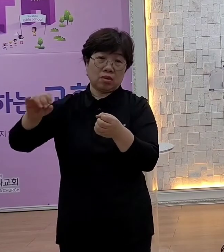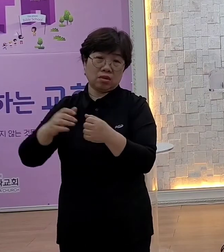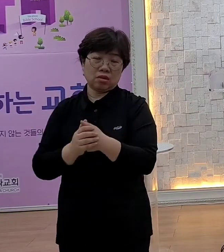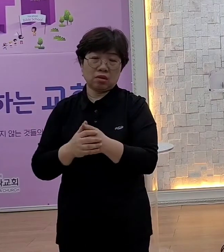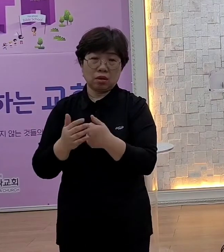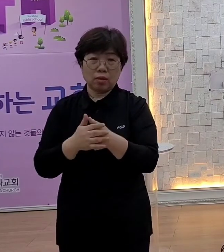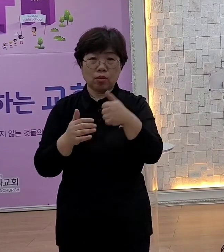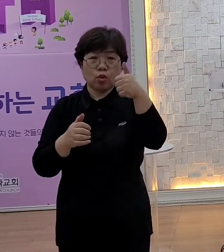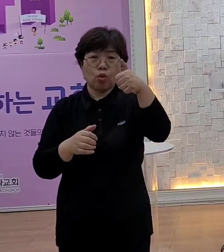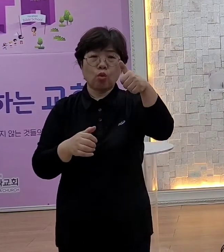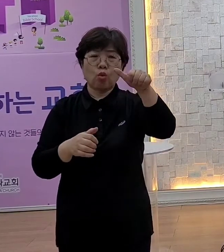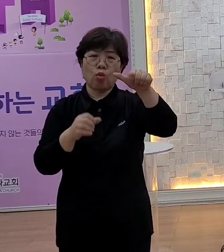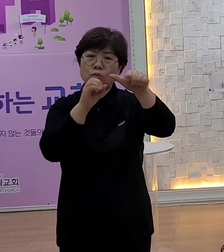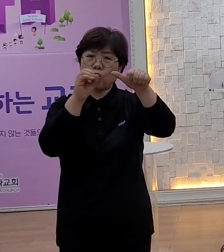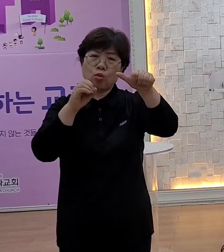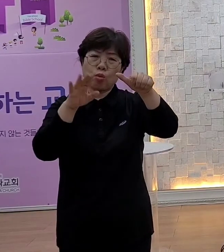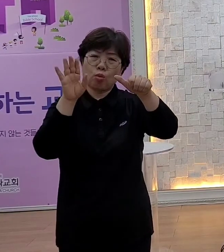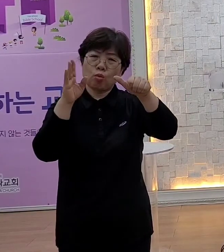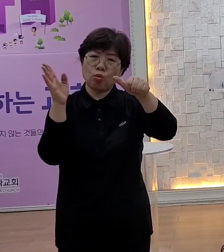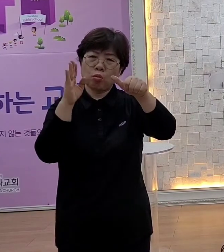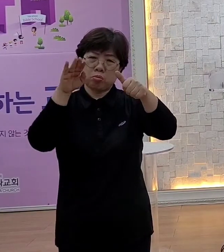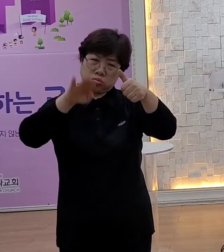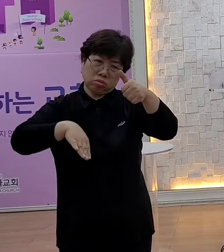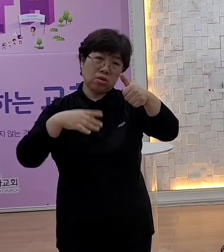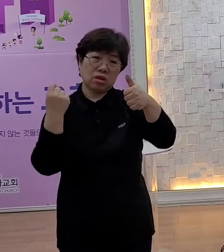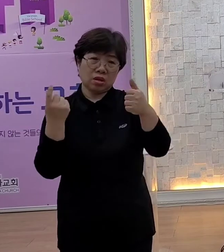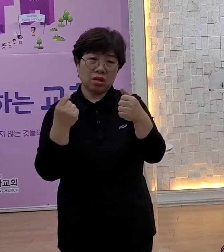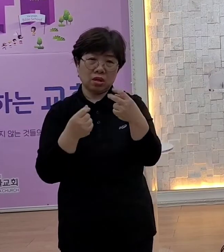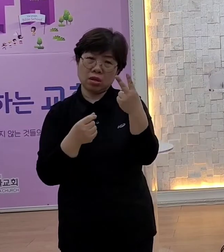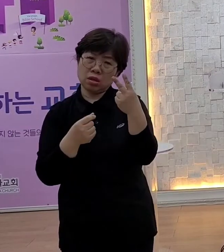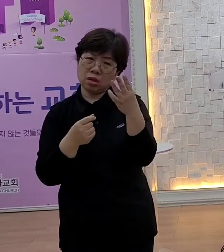5%가 뭐예요? 2, 3% 될까 모르겠어요.